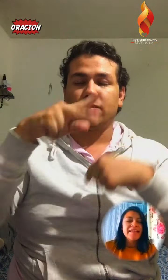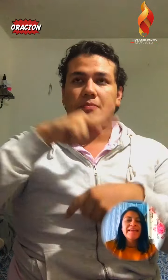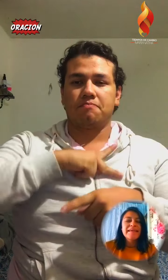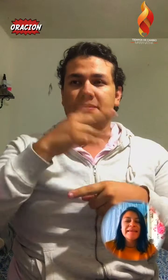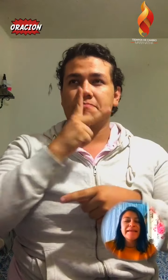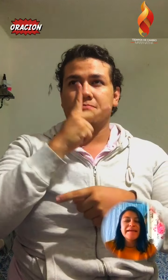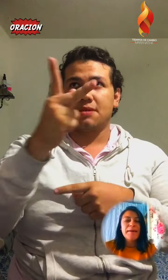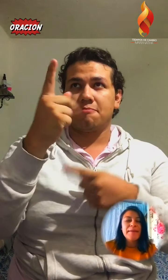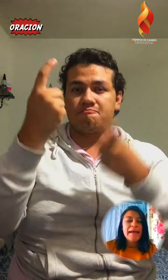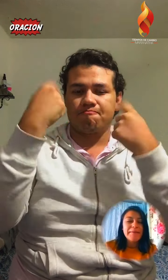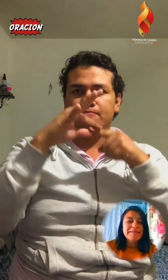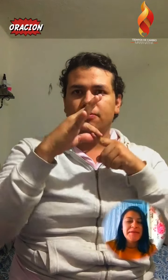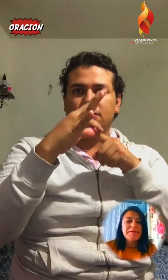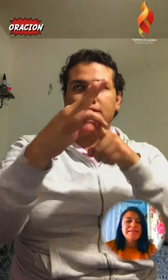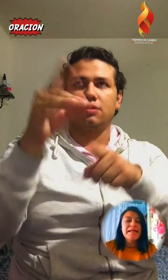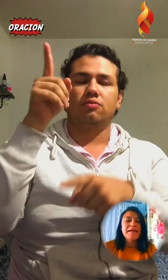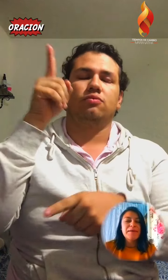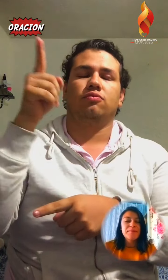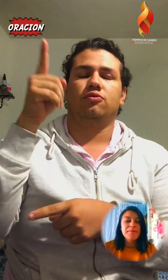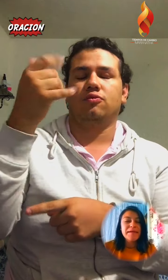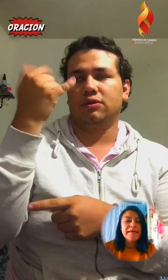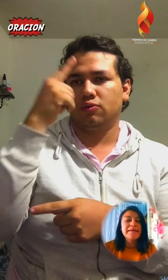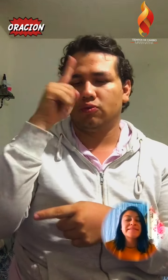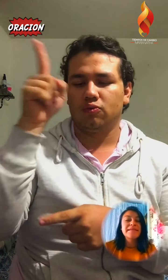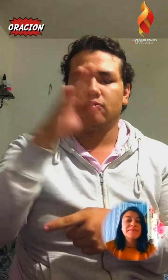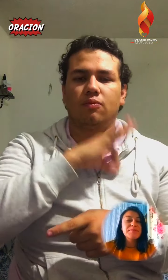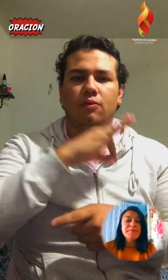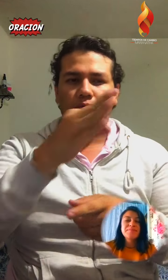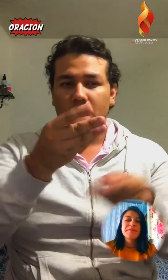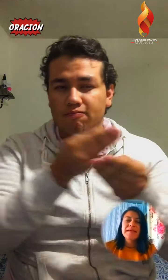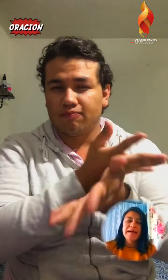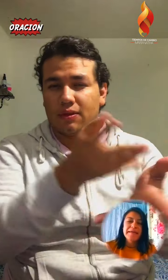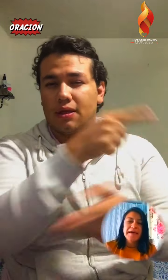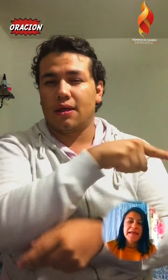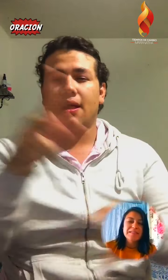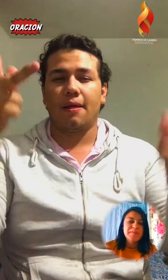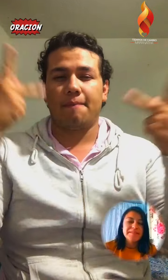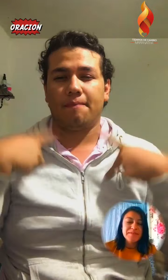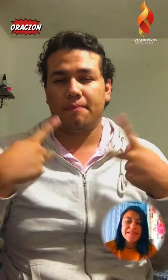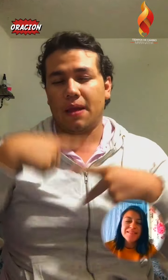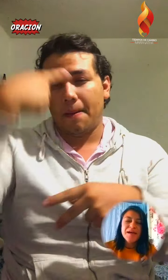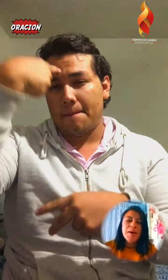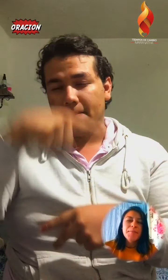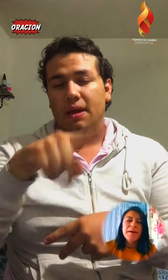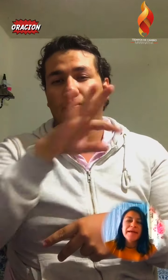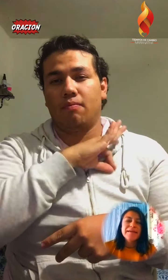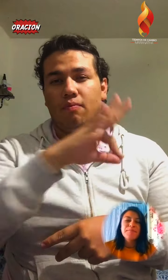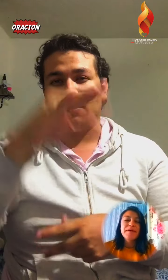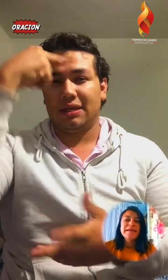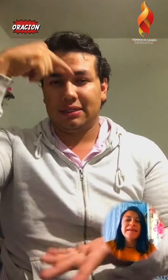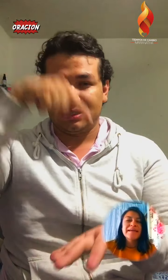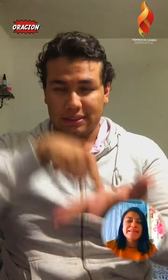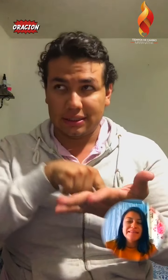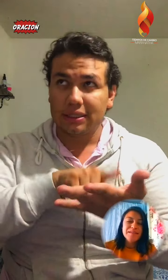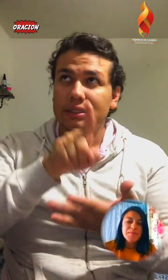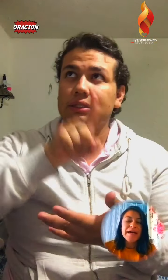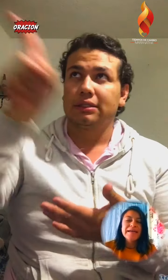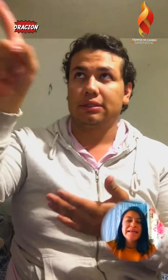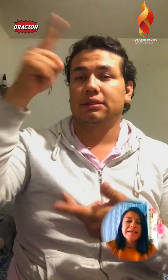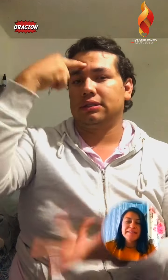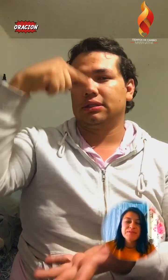enseñanza, quien guíe cada palabra, Señor, que salga de mi boca y que seas tú mismo quien la haga llegar a las personas para que puedan creer en